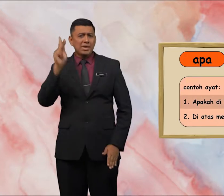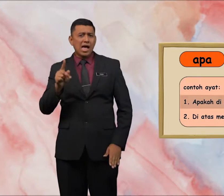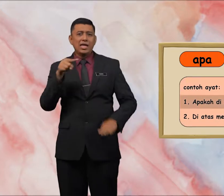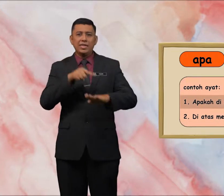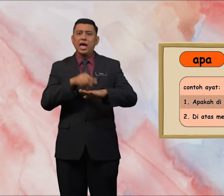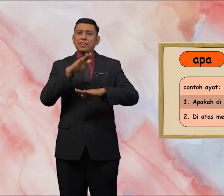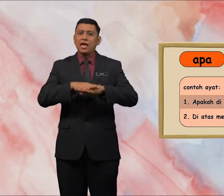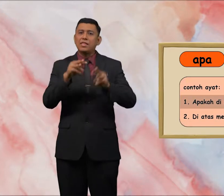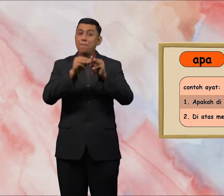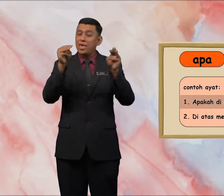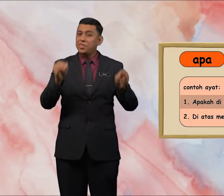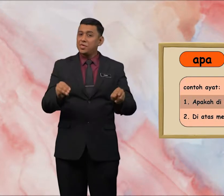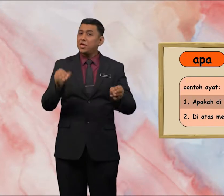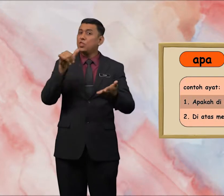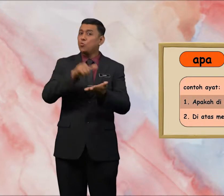Apakah di atas meja itu?